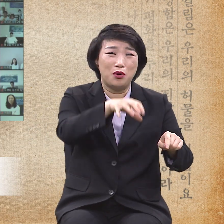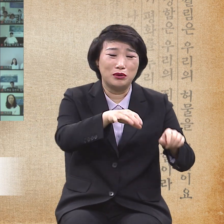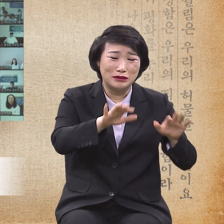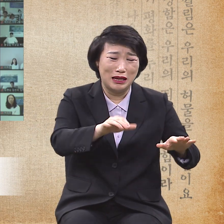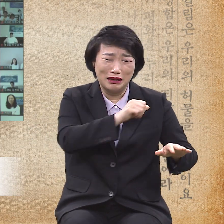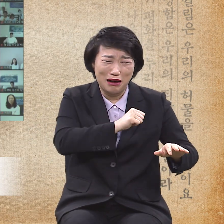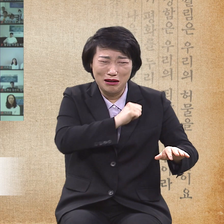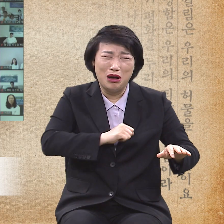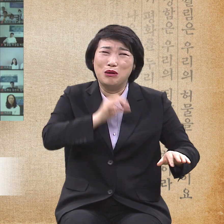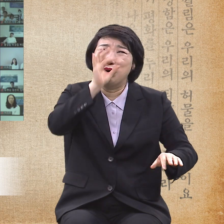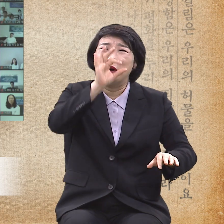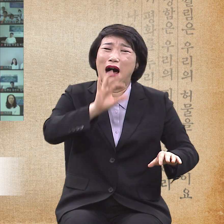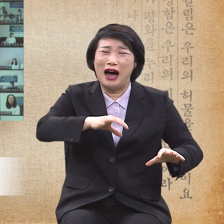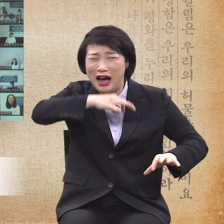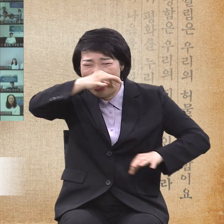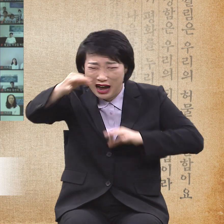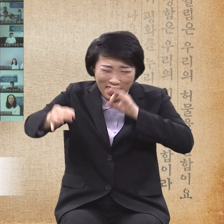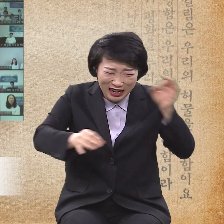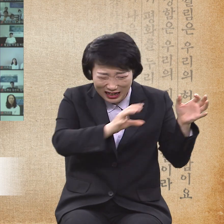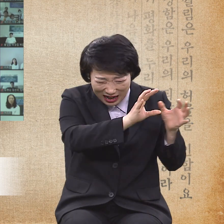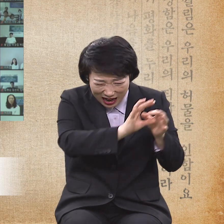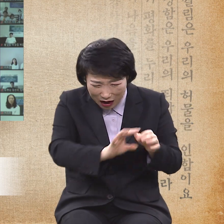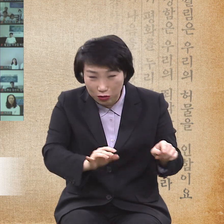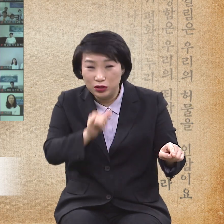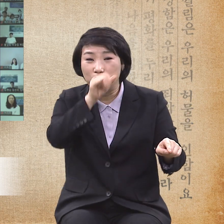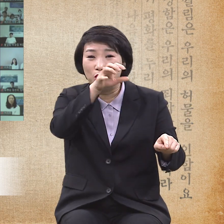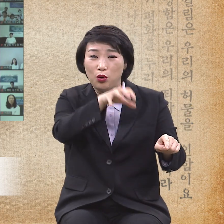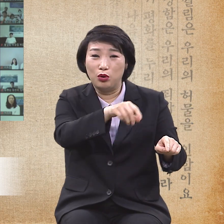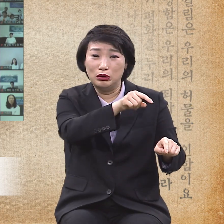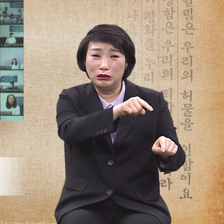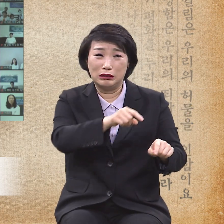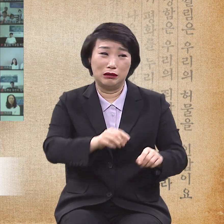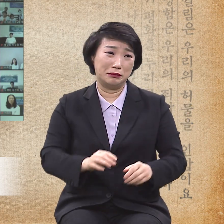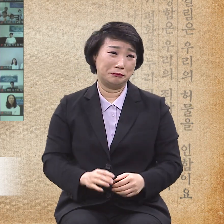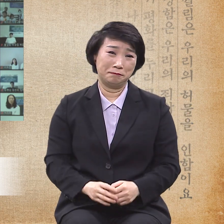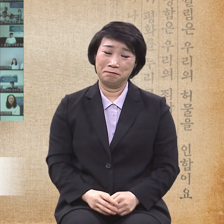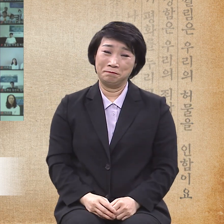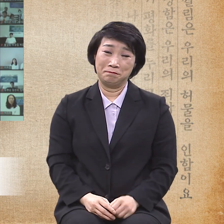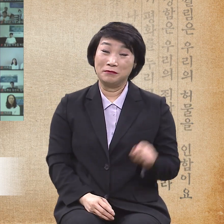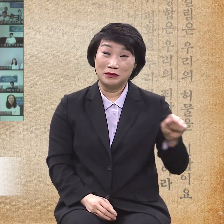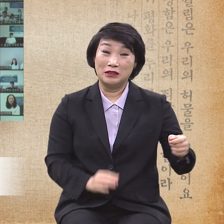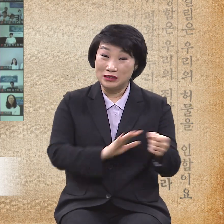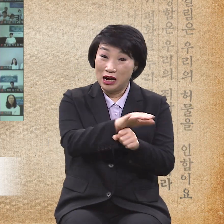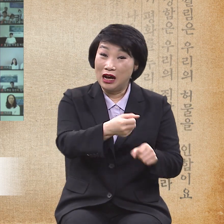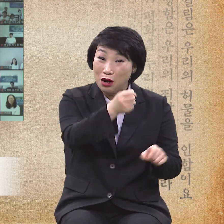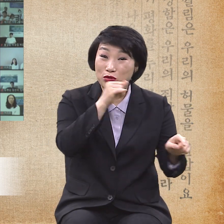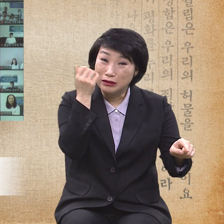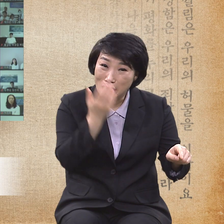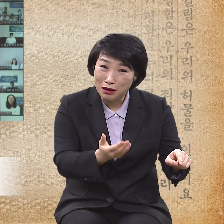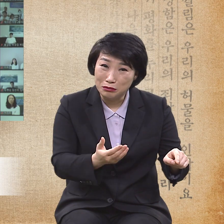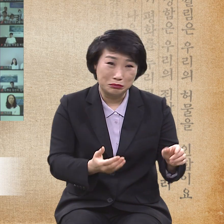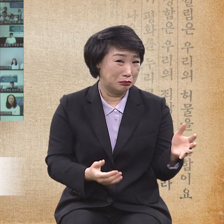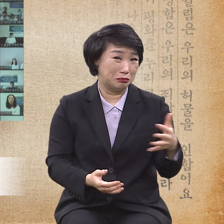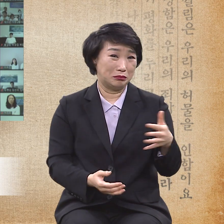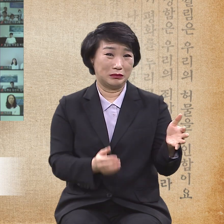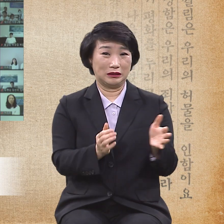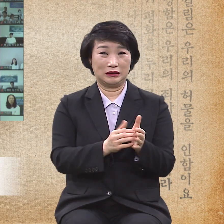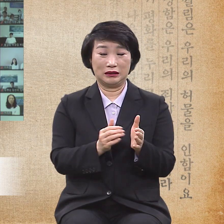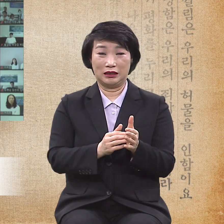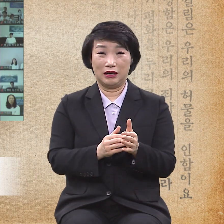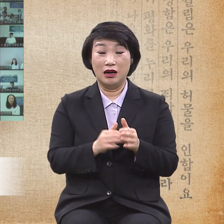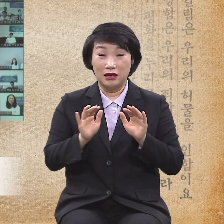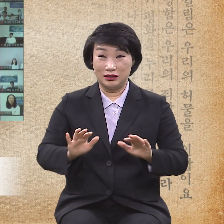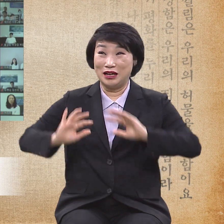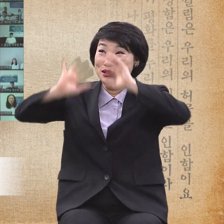수 없으니 아우성을 내뱉을 수밖에 없는 그런 곳. 그 속에 무슨 사랑이 있냐 이 말이요.